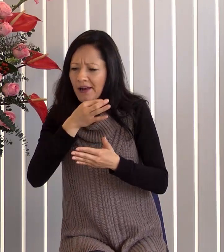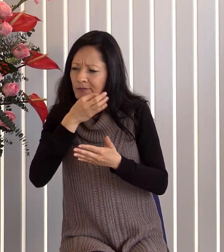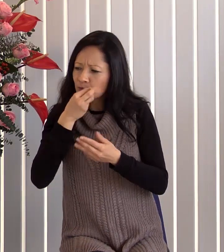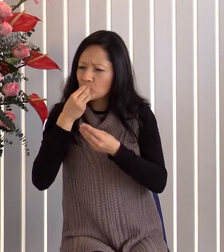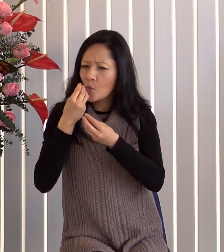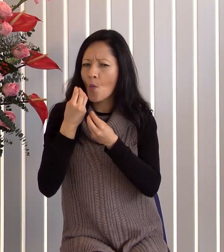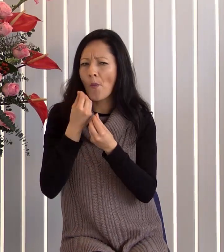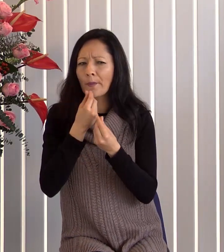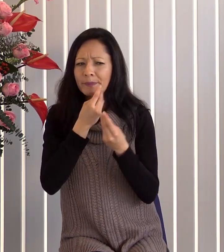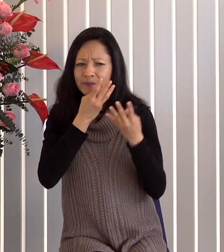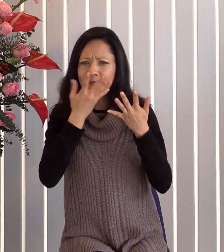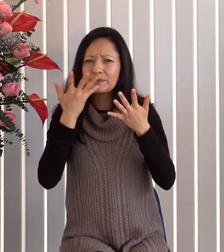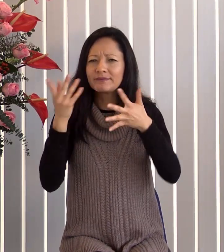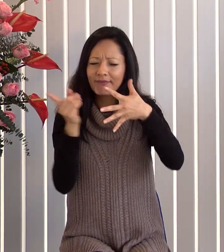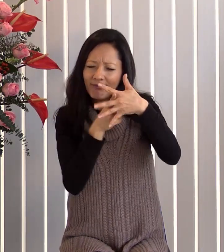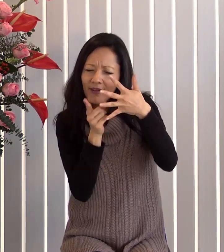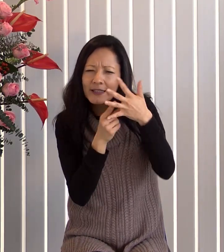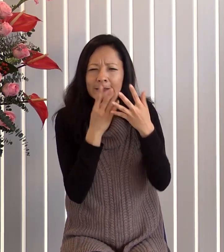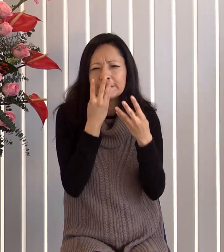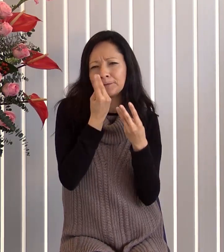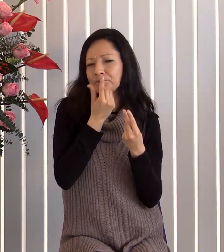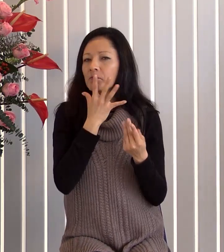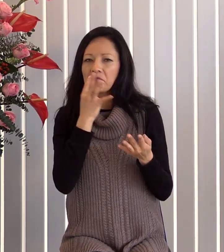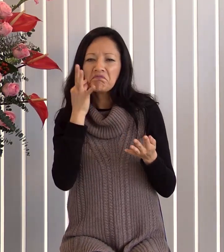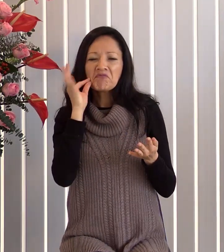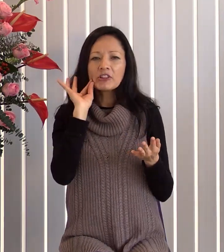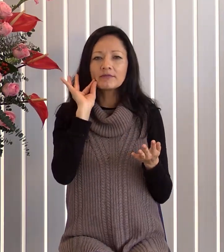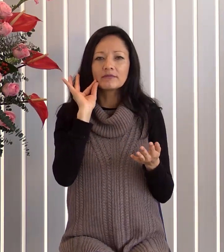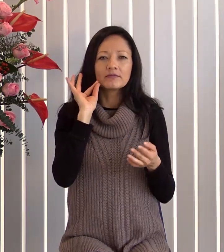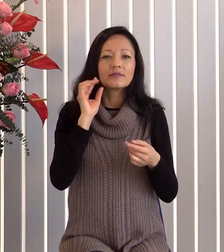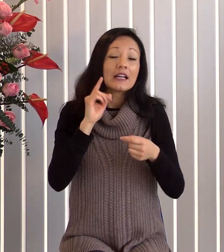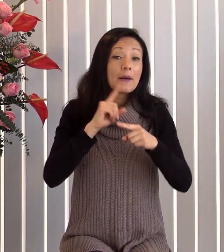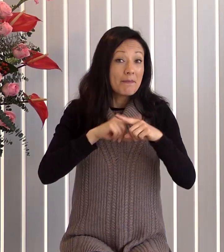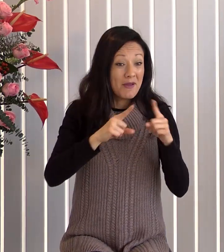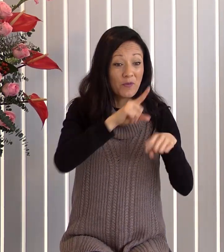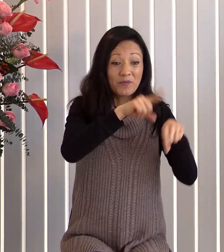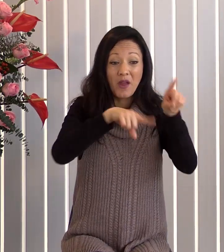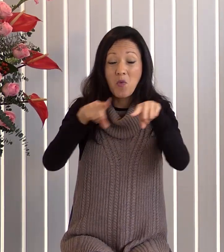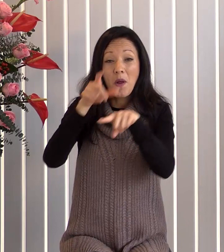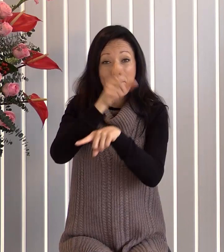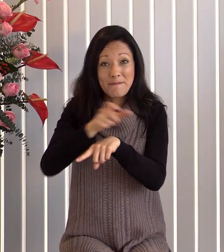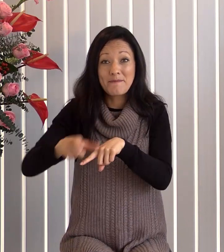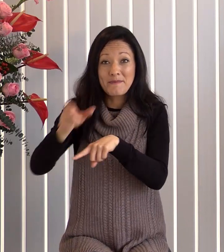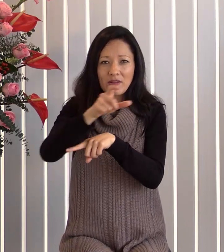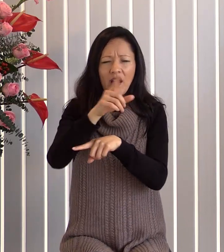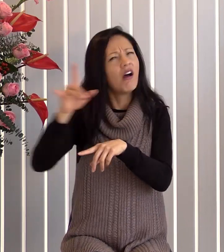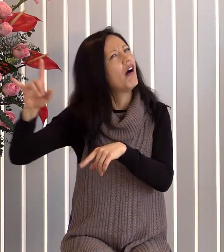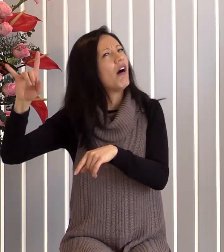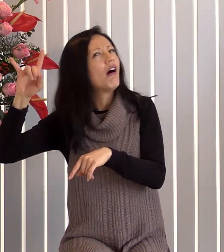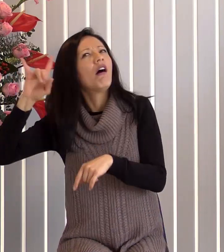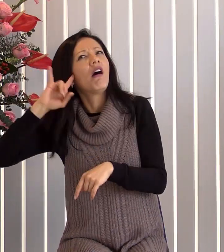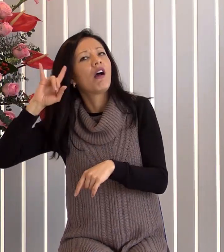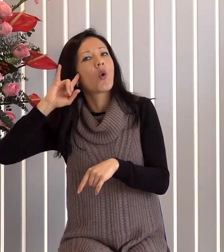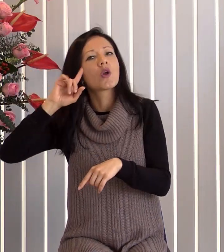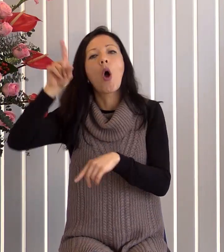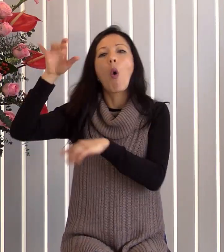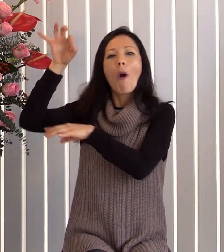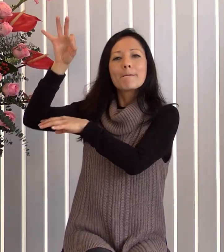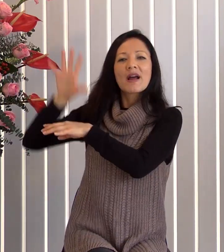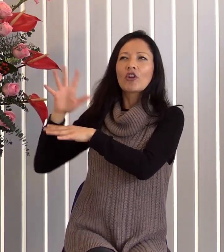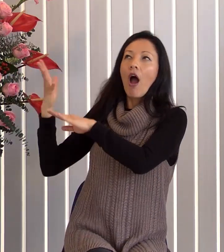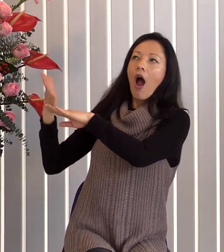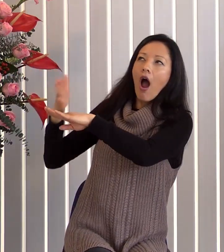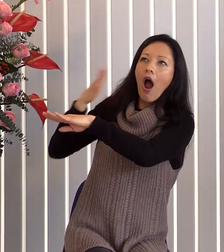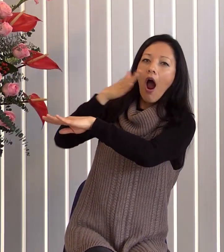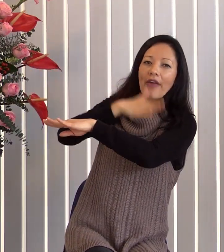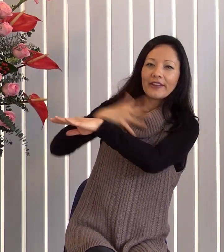su sabor, tiene su delicia. Entonces algunas personas, como escucharon de un